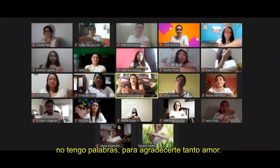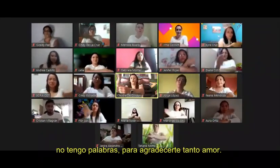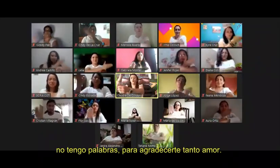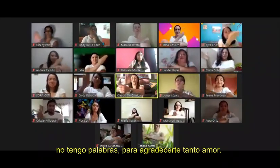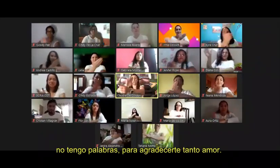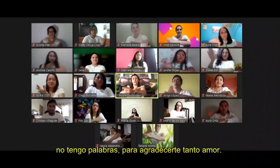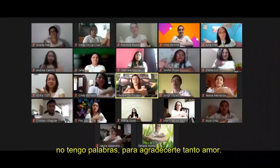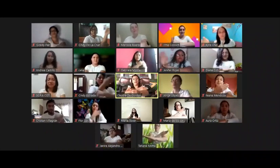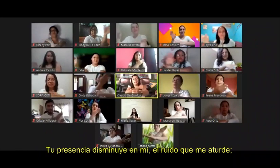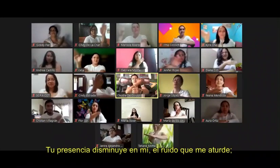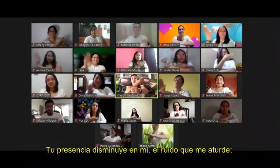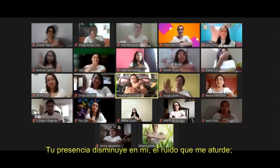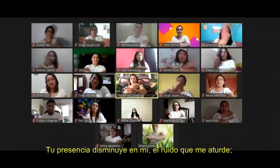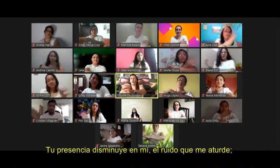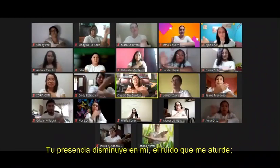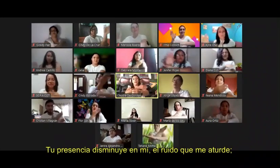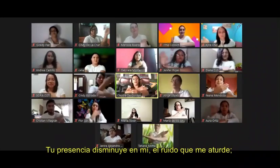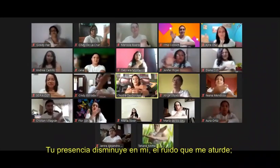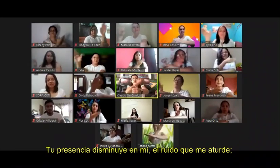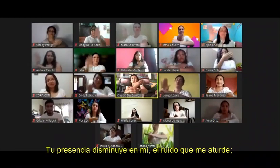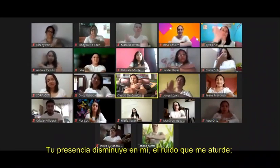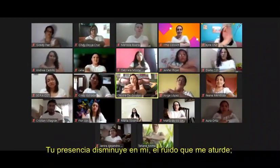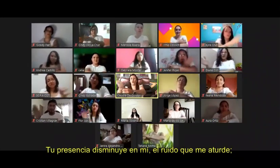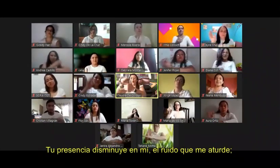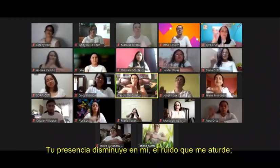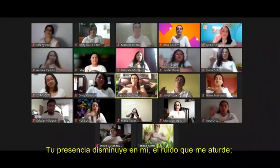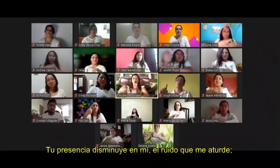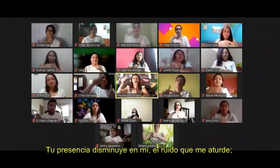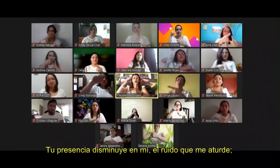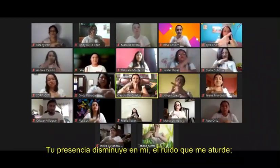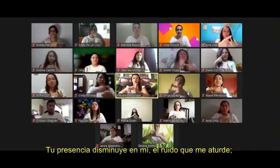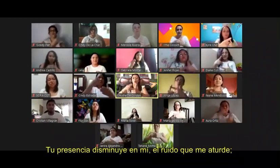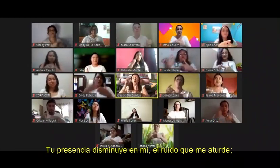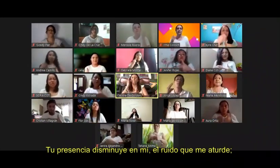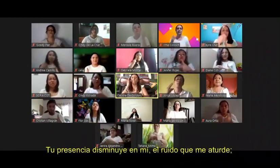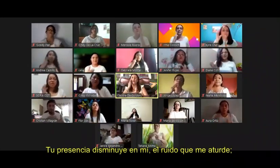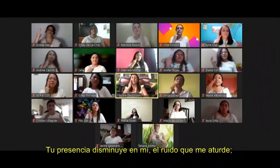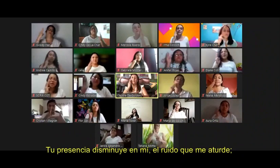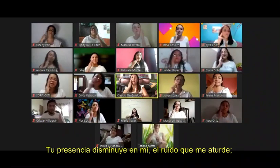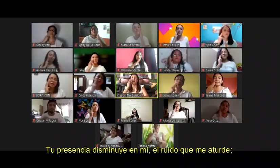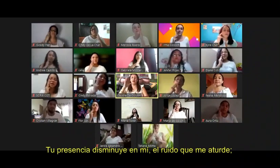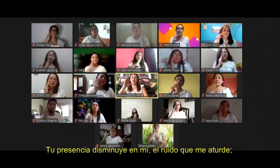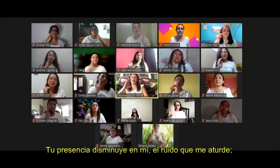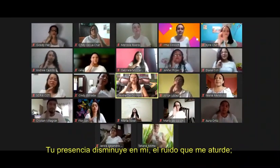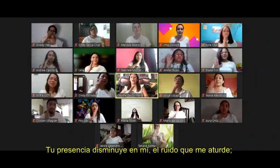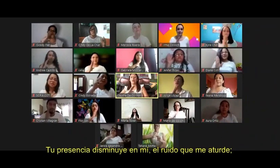Tu presencia disminuye en mí el ruido que me